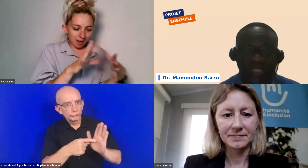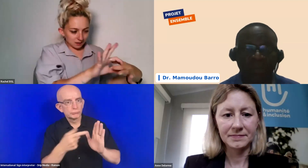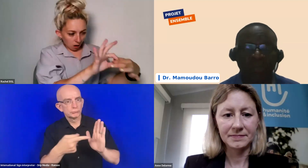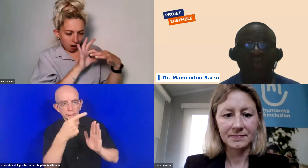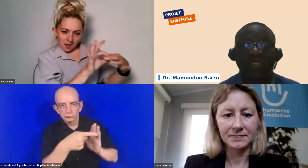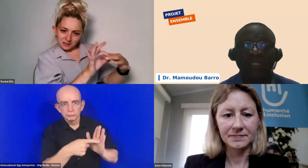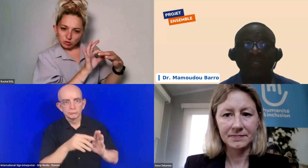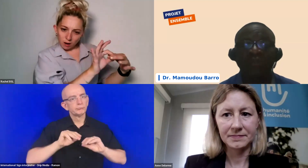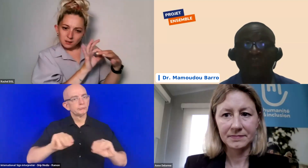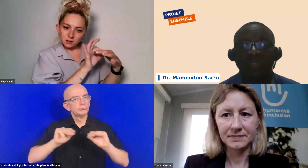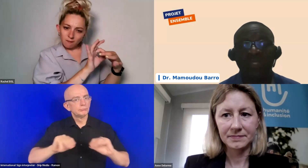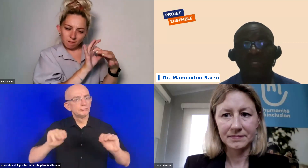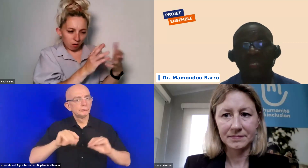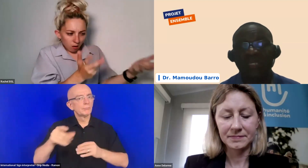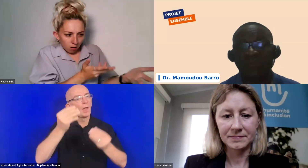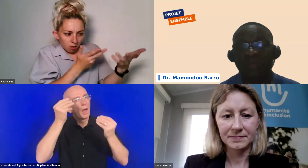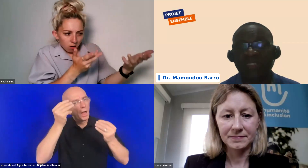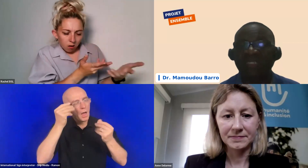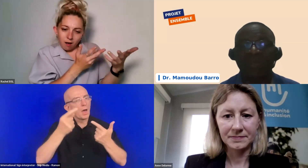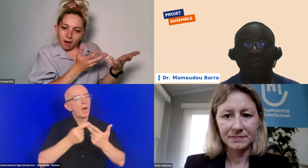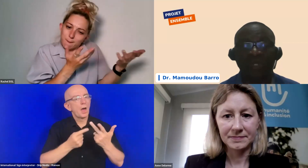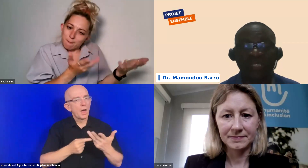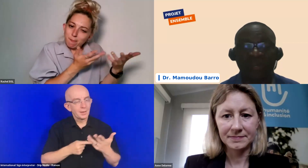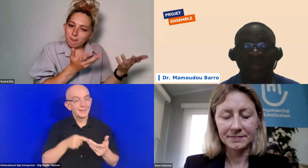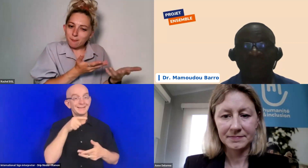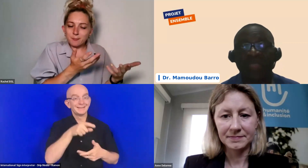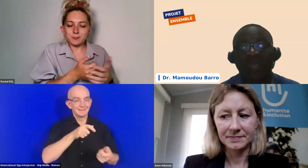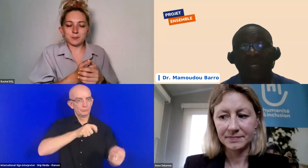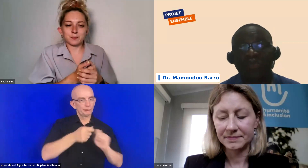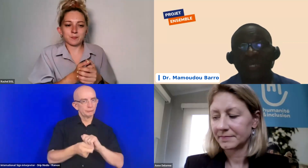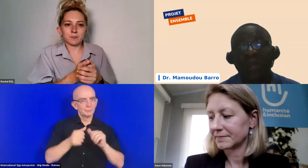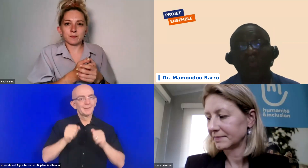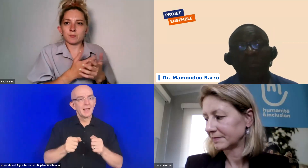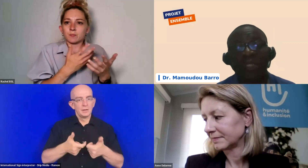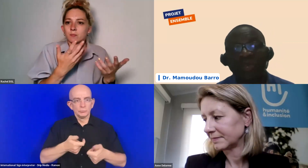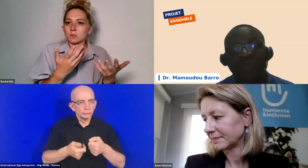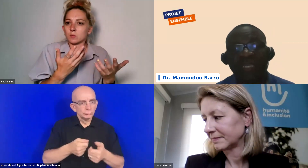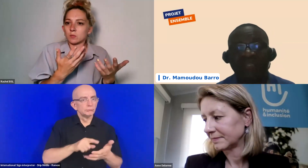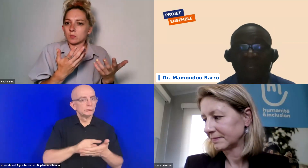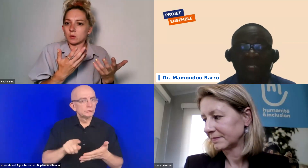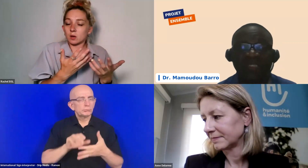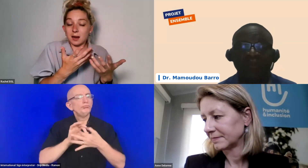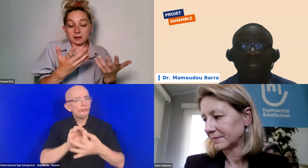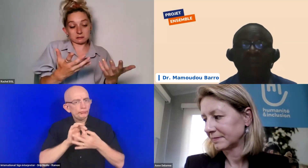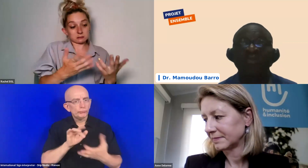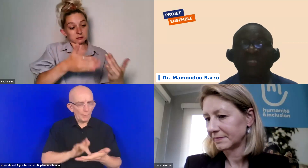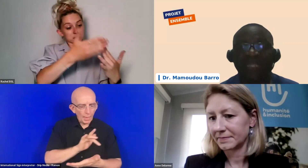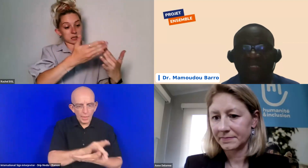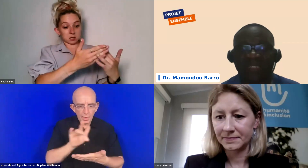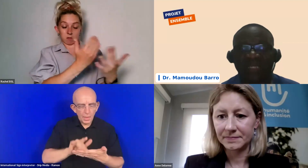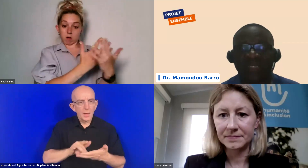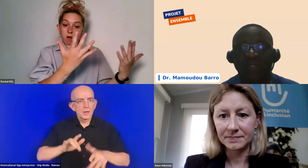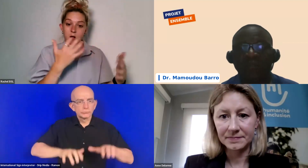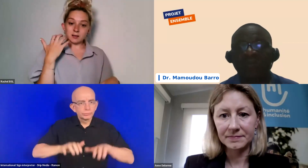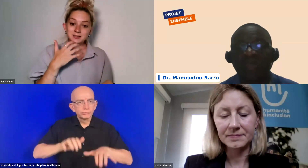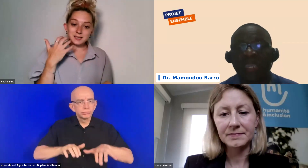approche ludique pour atteindre tous les adolescents handicapés ou non handicapés. Ensuite, en collaboration avec les différents ministères, notamment le ministère